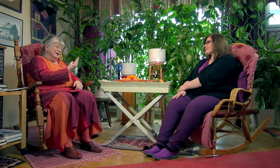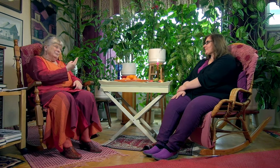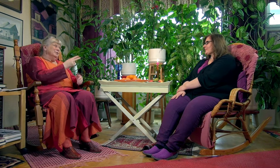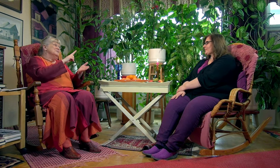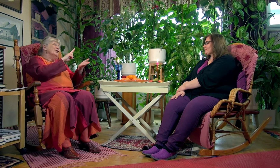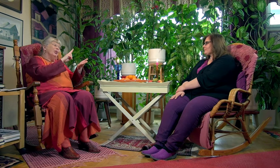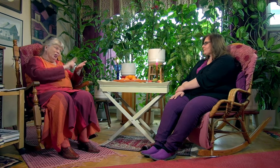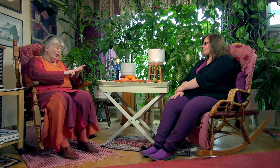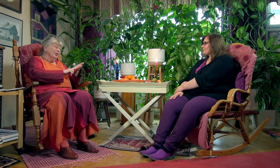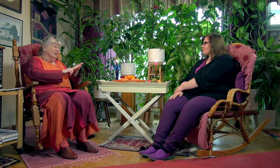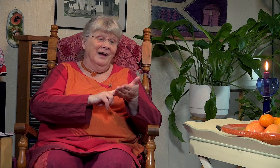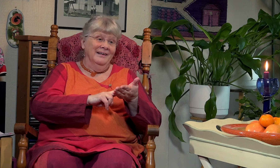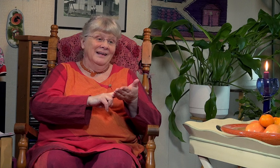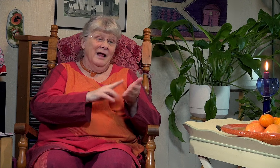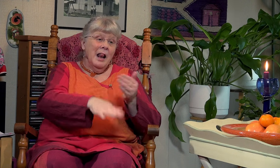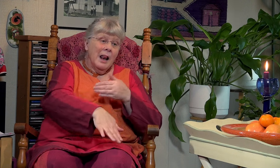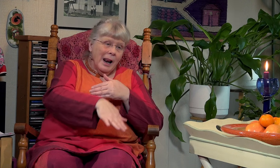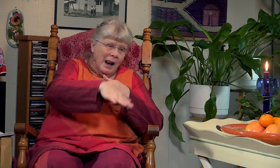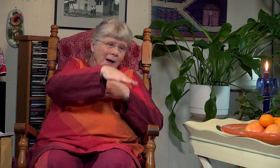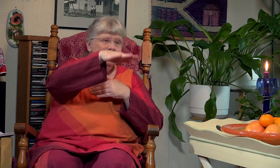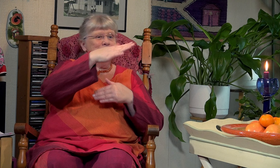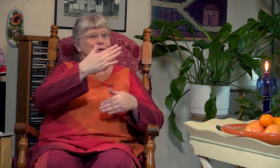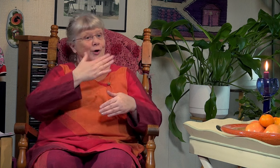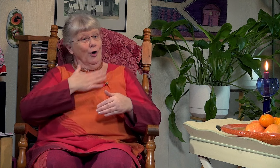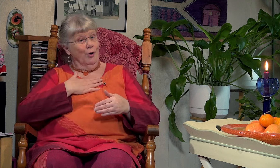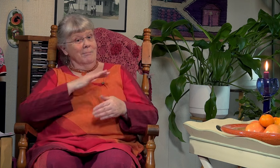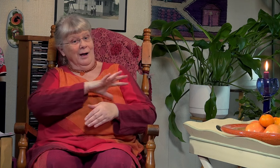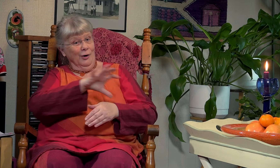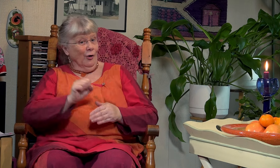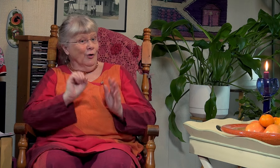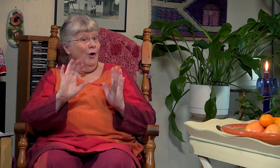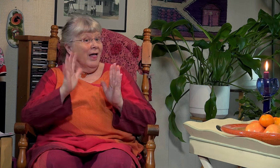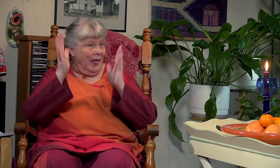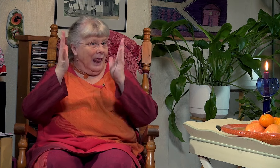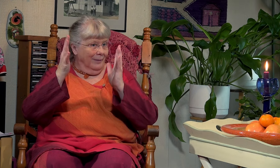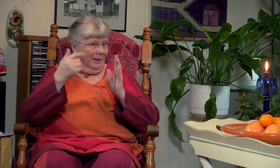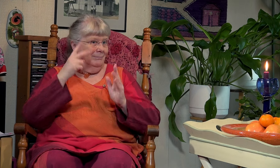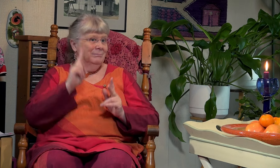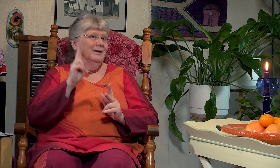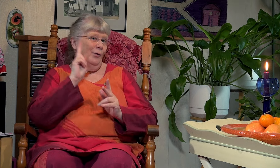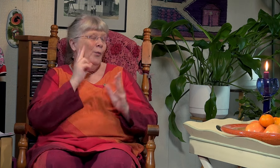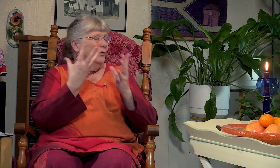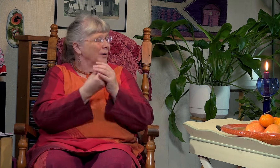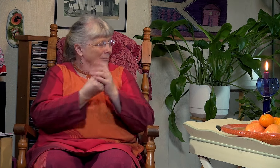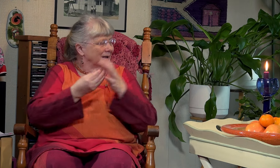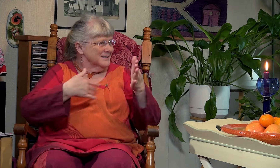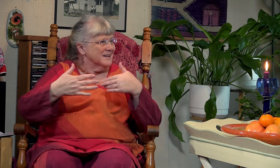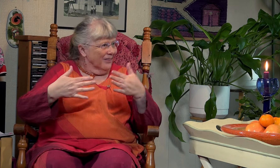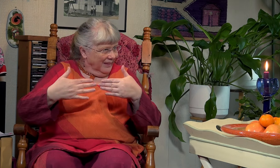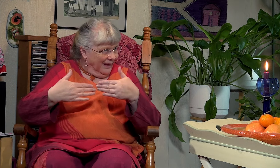Kyllä molemmissa. Mutta se on totta, että lapsuudessa ja oikeastaan koko elämäni olen ollut kuureen